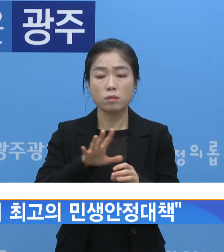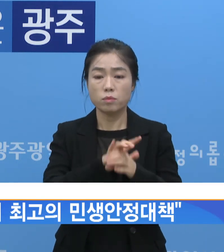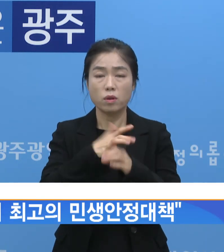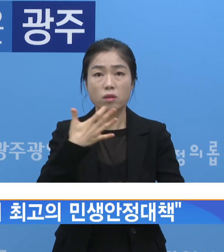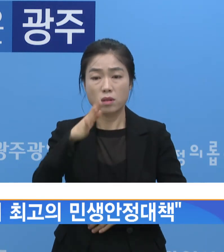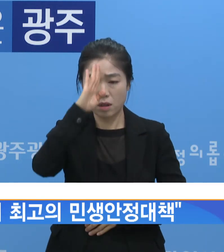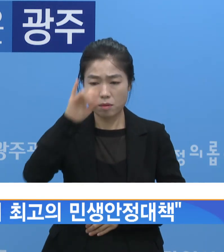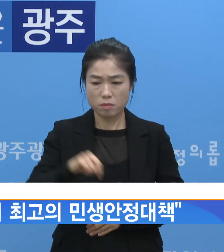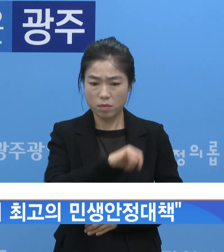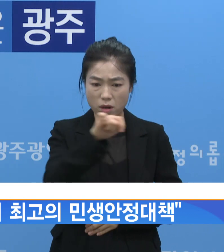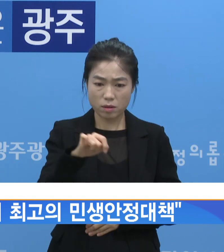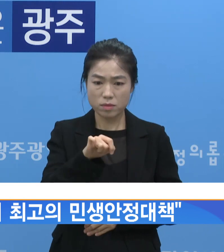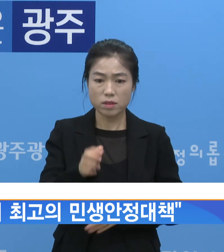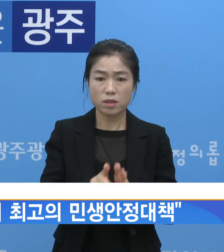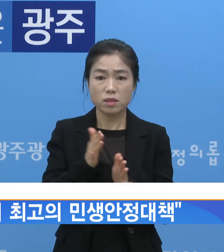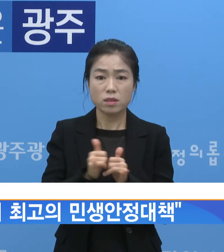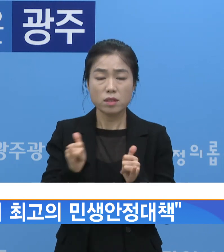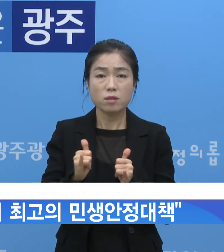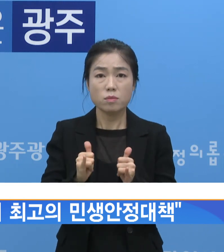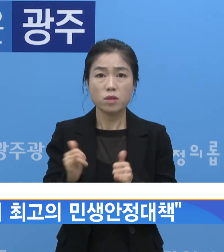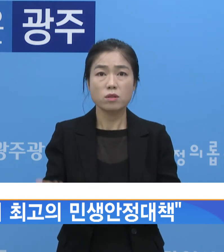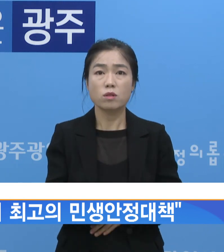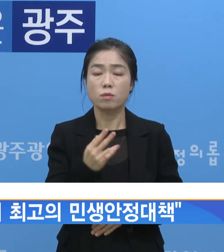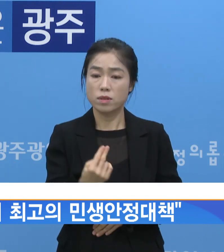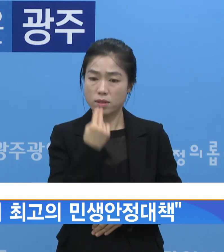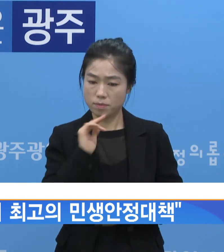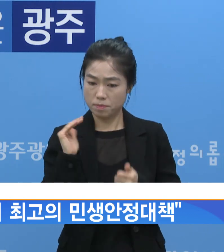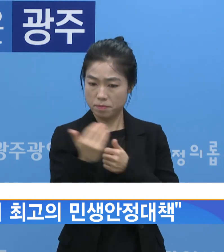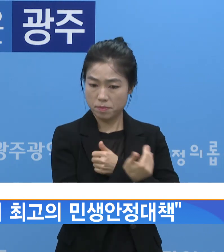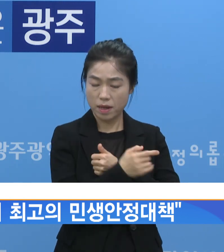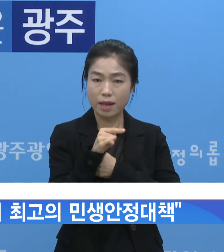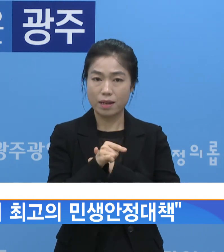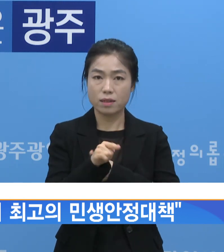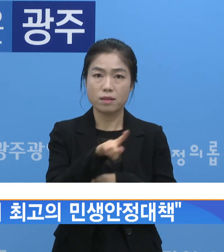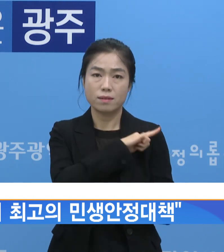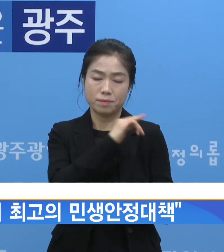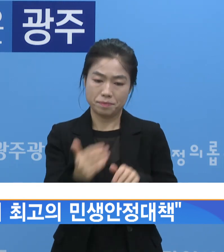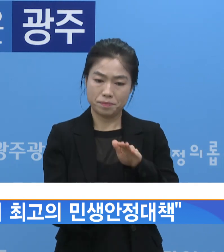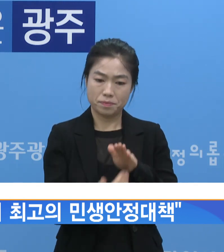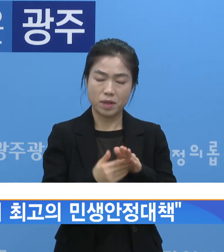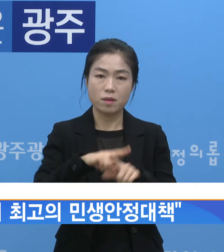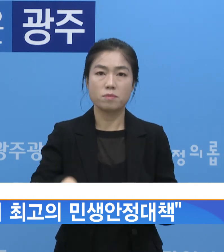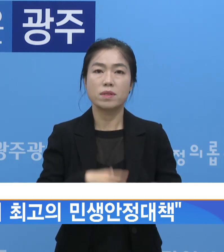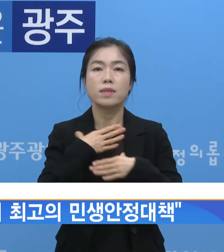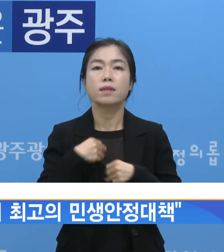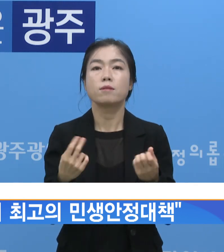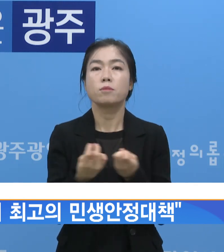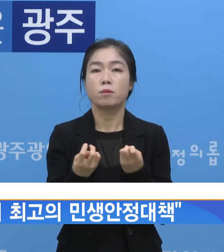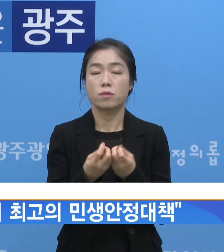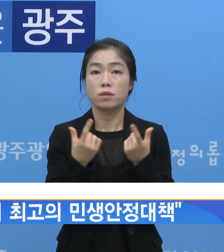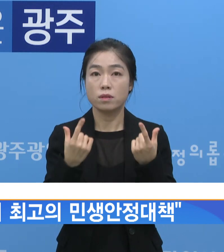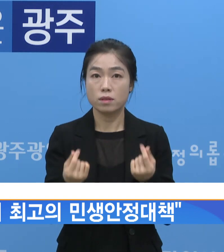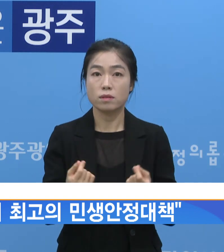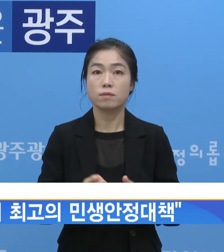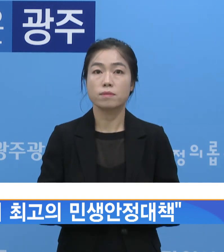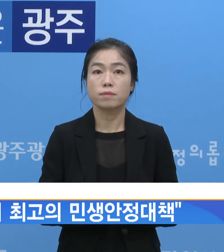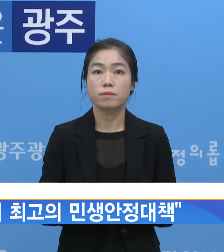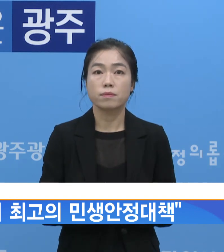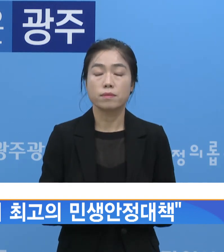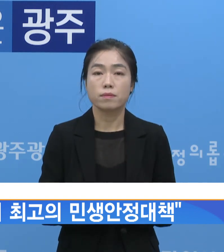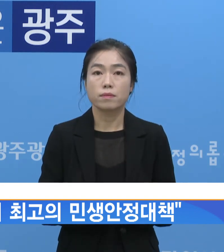코로나 바이러스로부터 시민들의 생명을 지키는 것이 최고의 민생 안정 대책입니다.